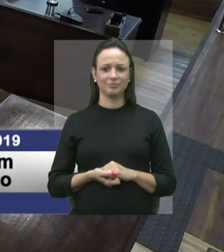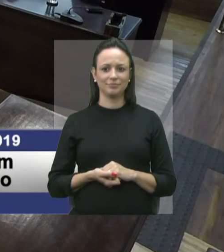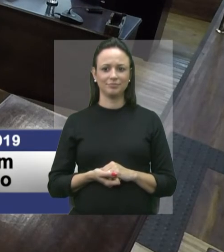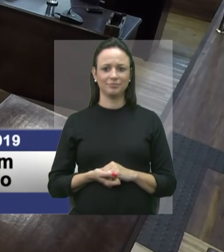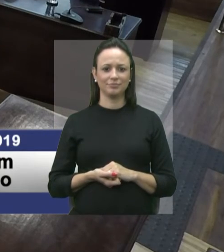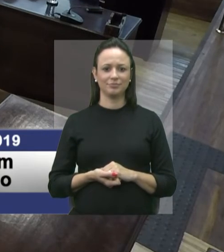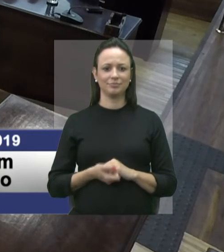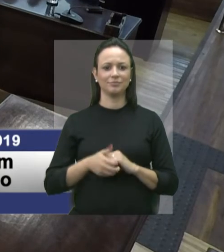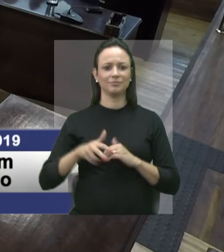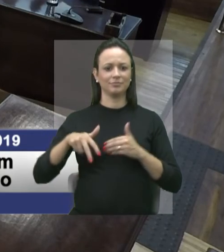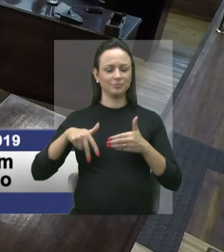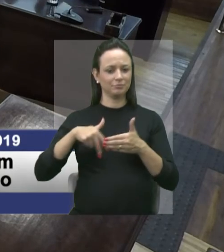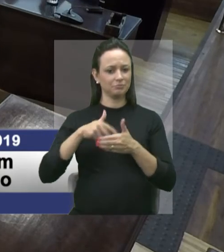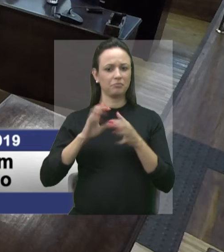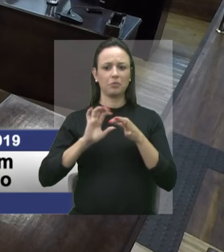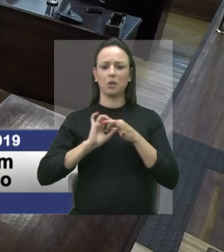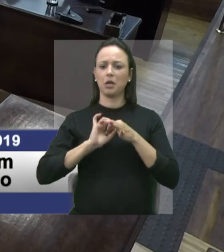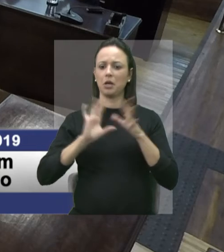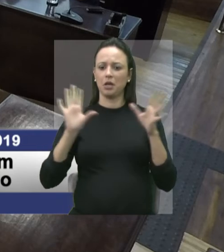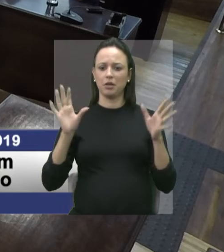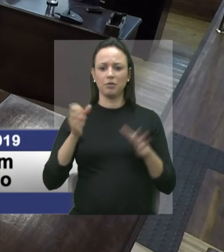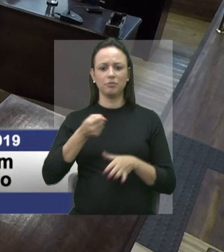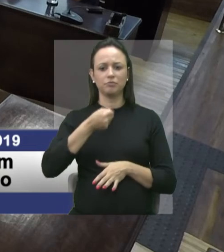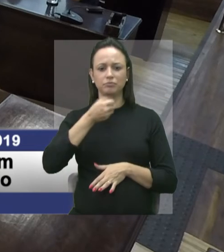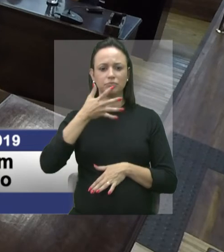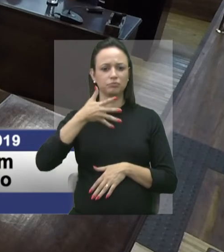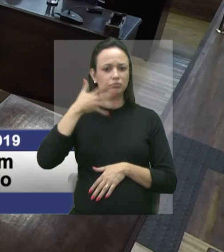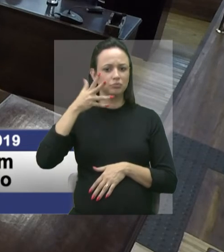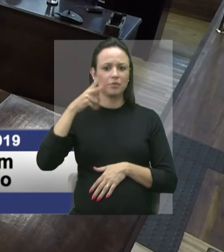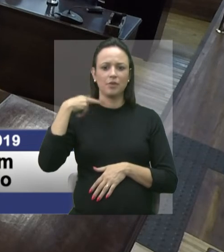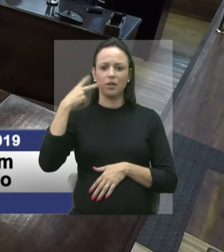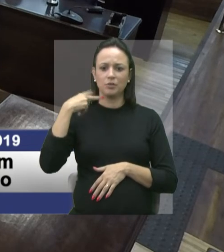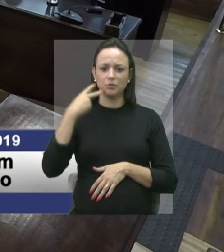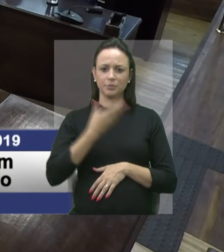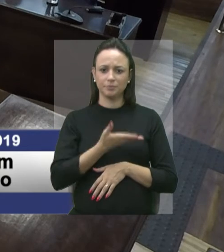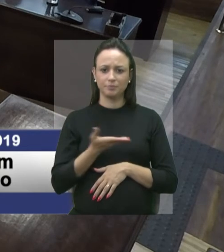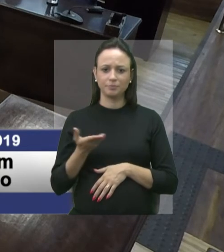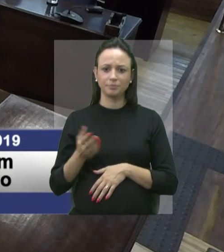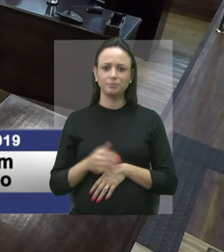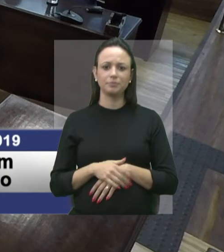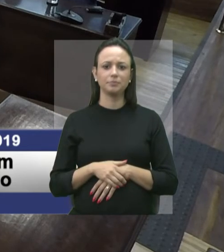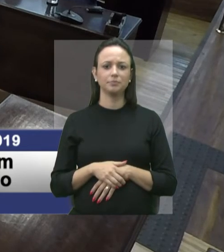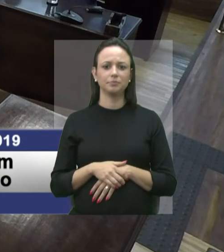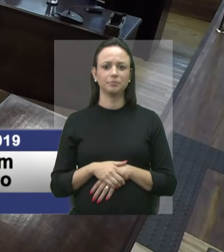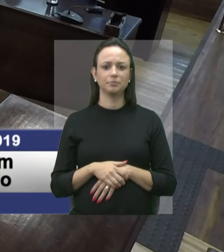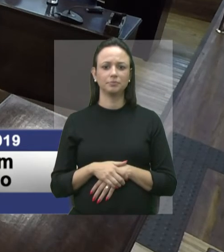A palavra continua aberta para a manifestação dos vereadores e público presente.